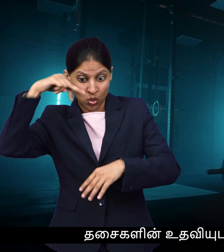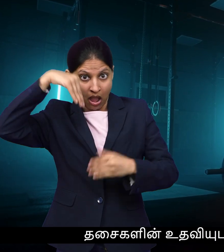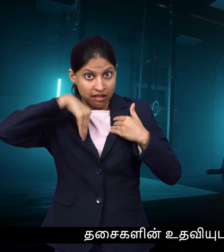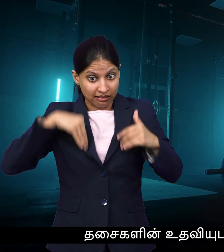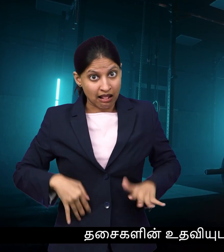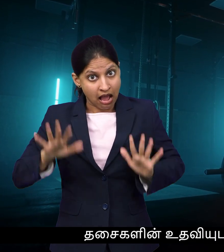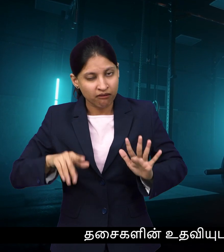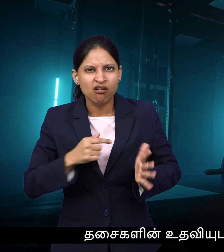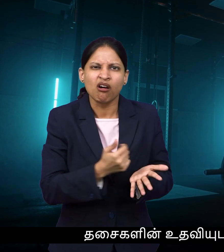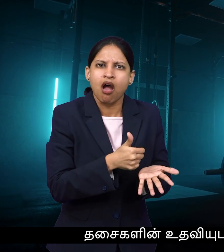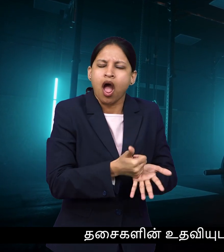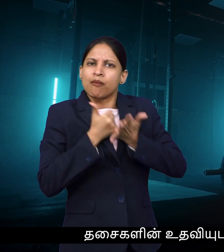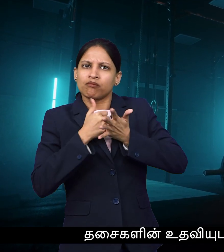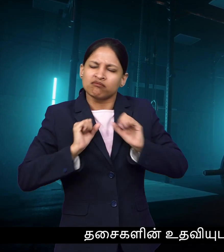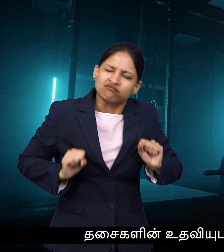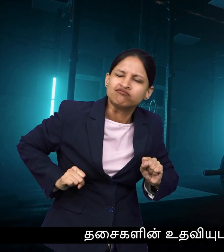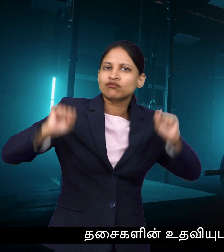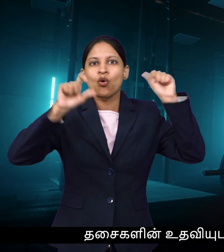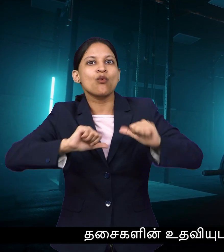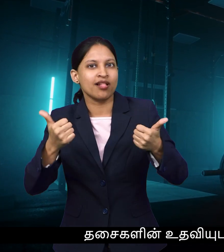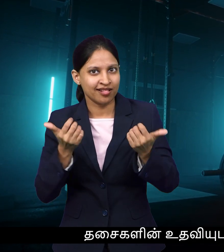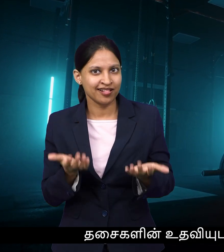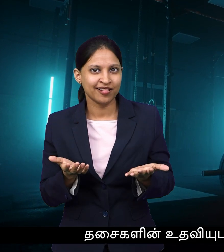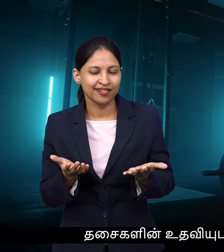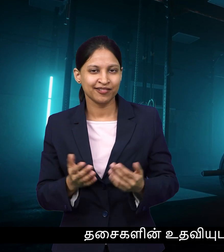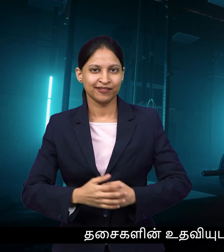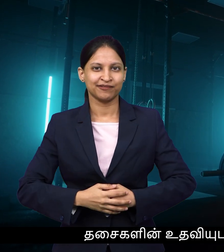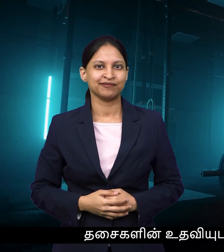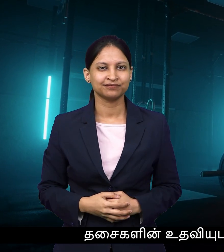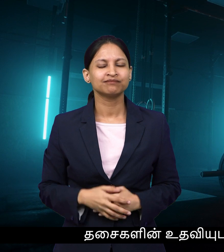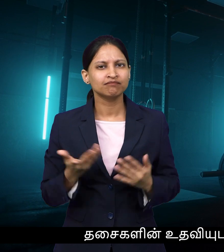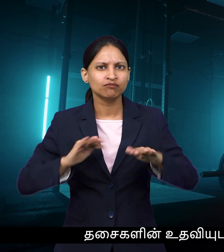எலும்புகள் மற்றும் தசைகளின் உதவியுடன் எடையை தூக்குகிறார்.